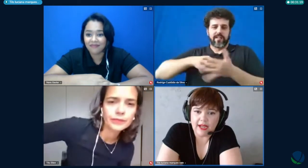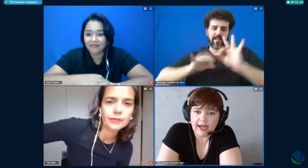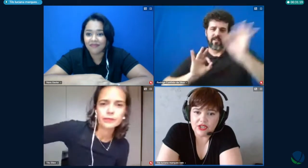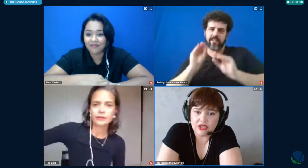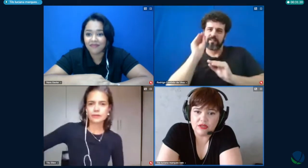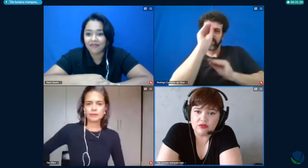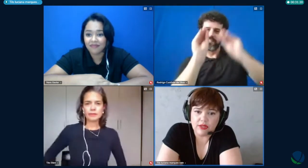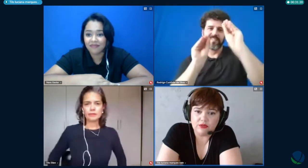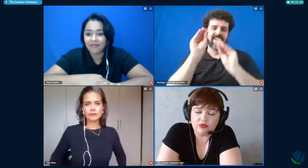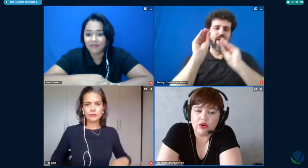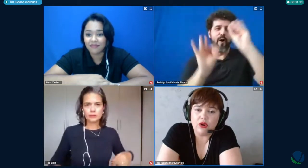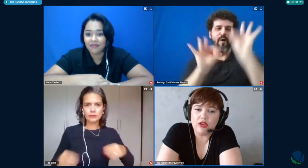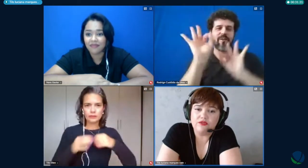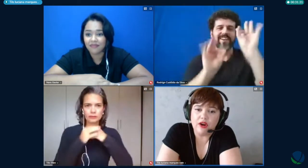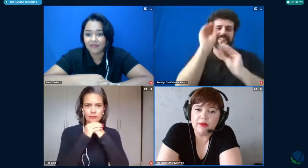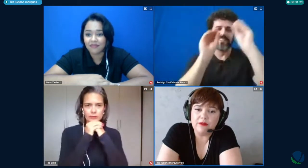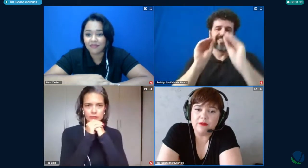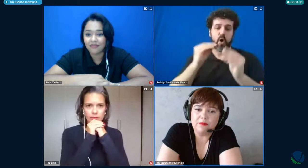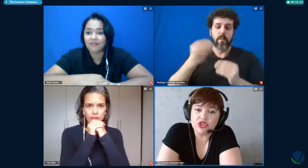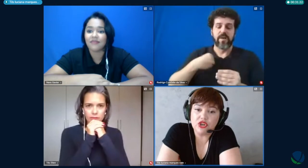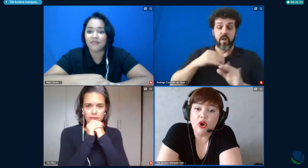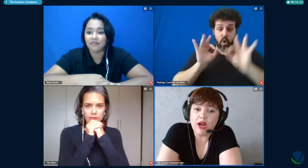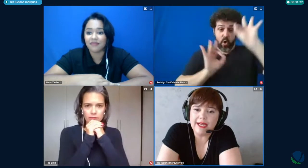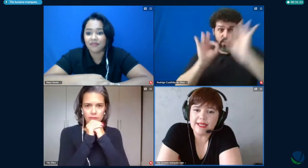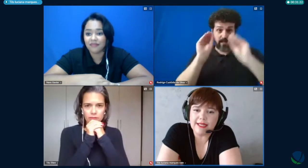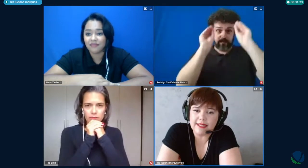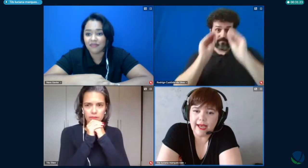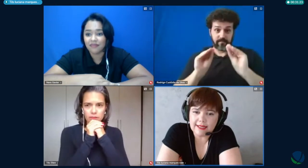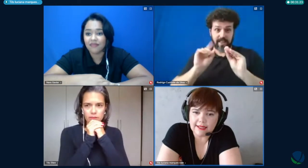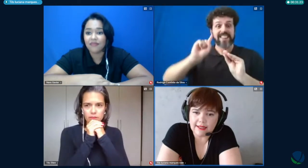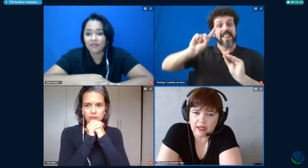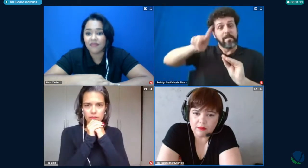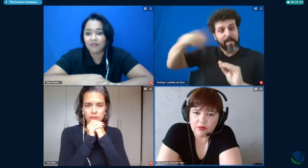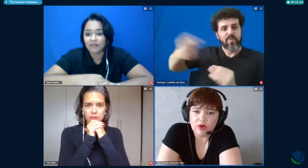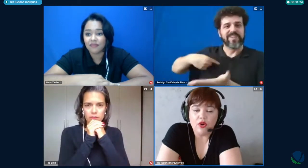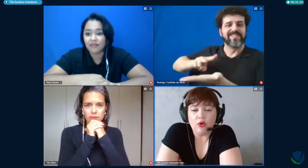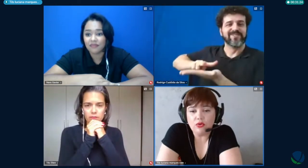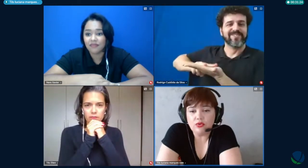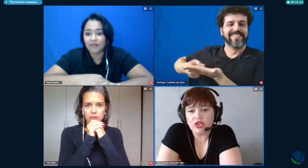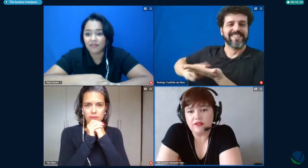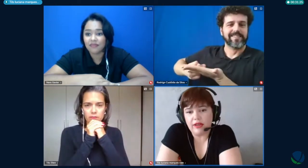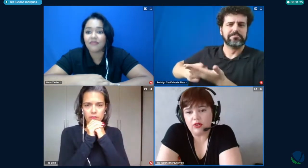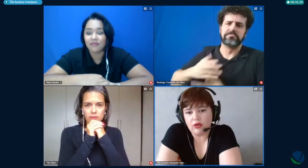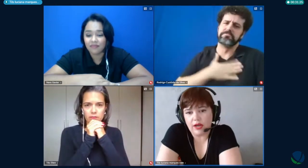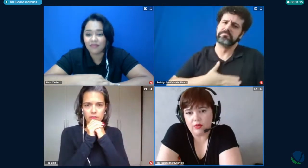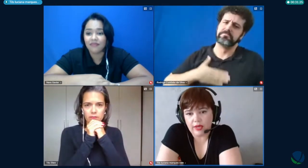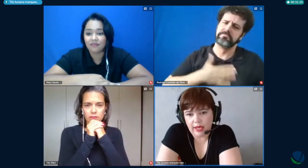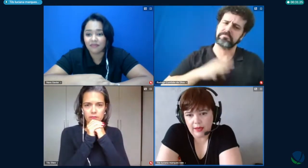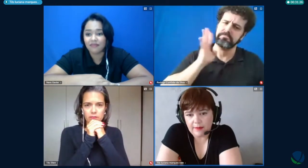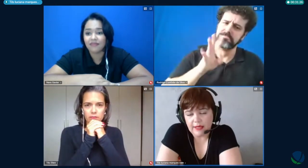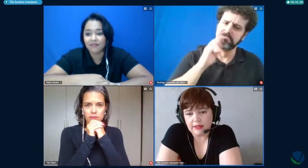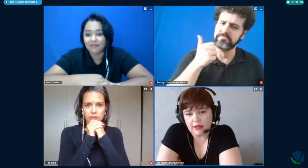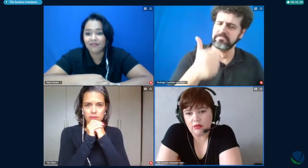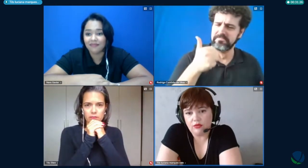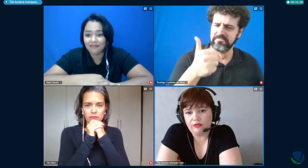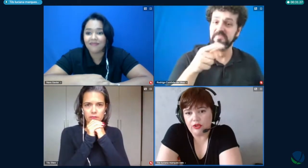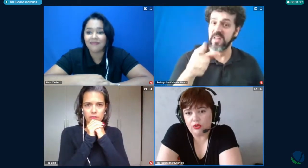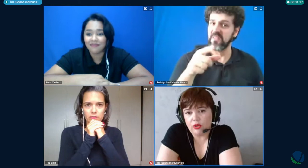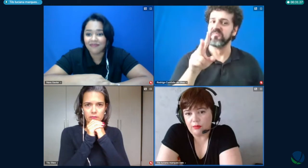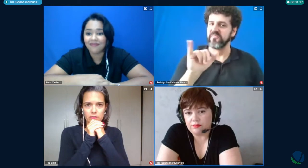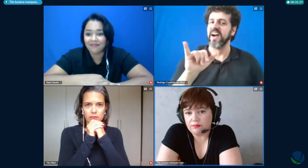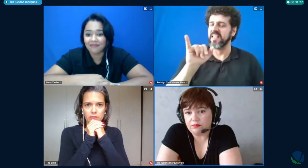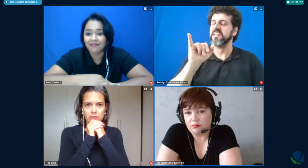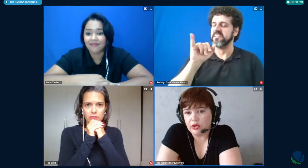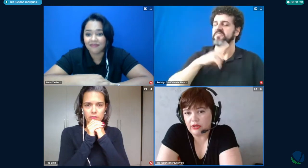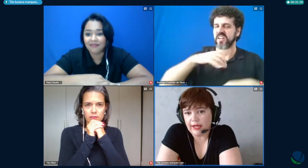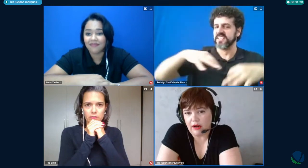unidades didáticas, do tradutor, que forma ele pode organizar esse tempo, onde ele vai colocar o quê. Então,